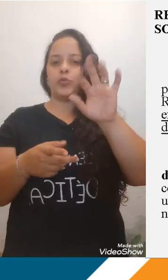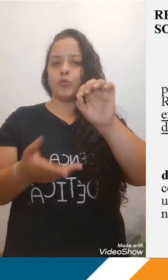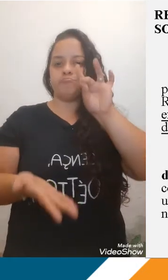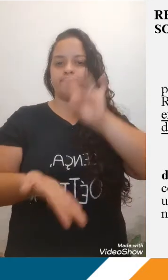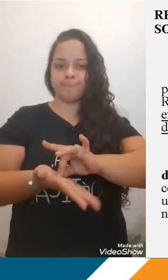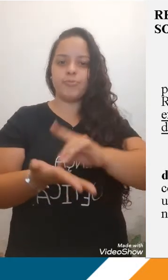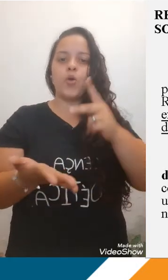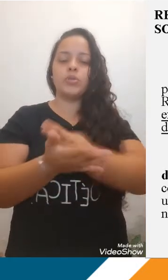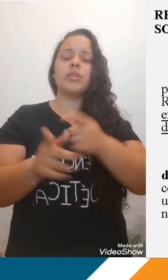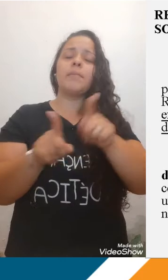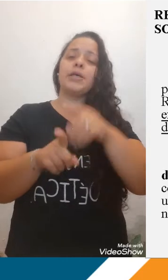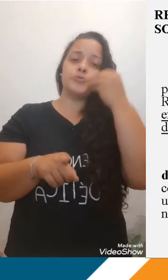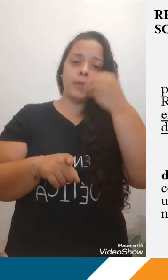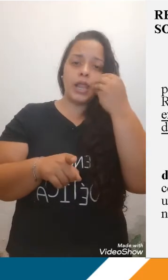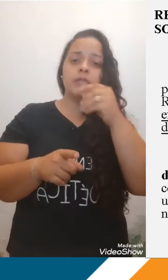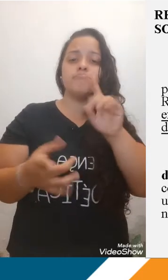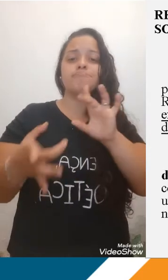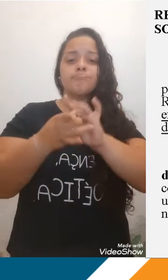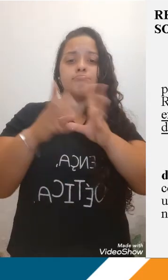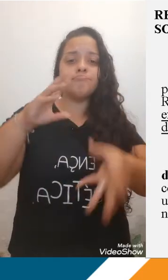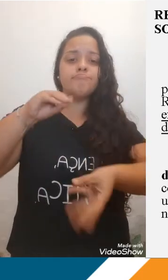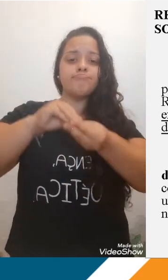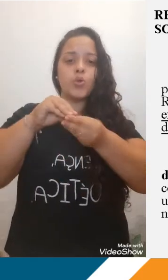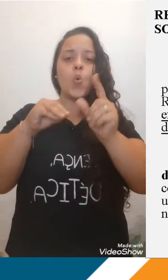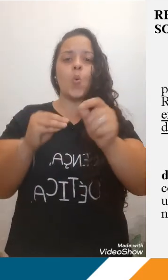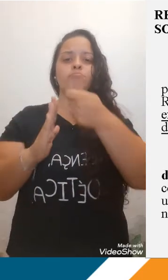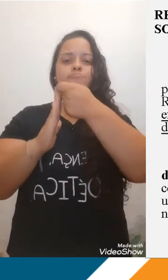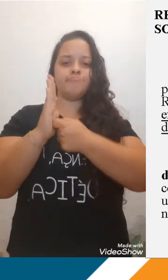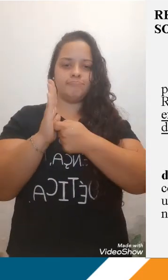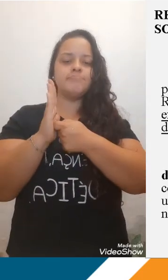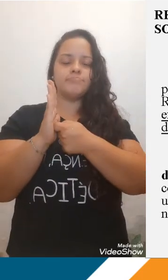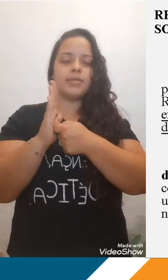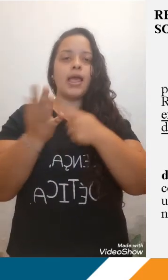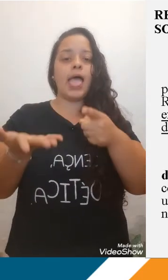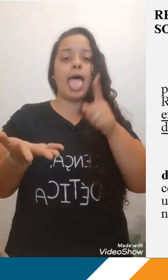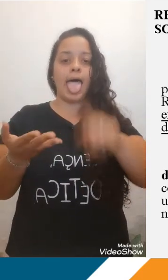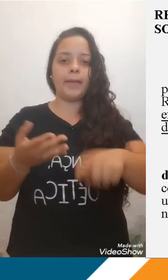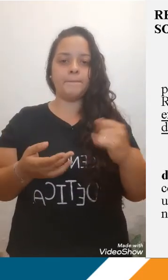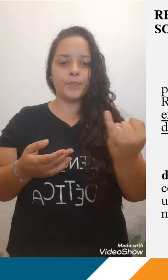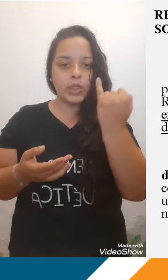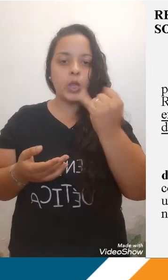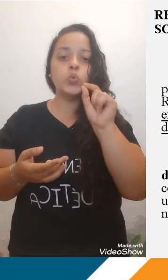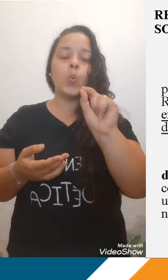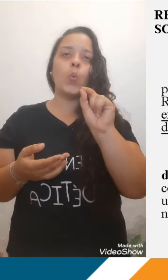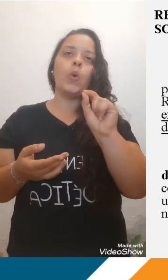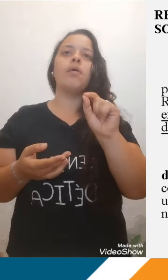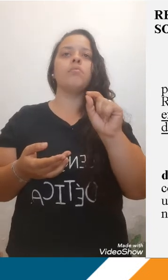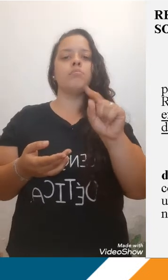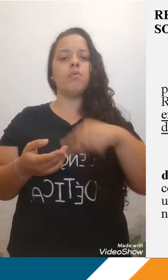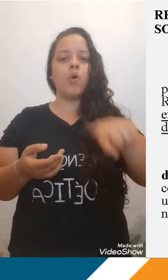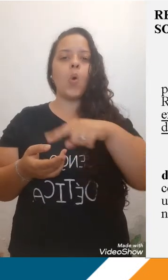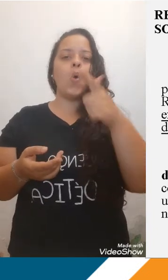vão contribuir para a formação do argumento, mantendo com ele pertinência. Então, é importante que você